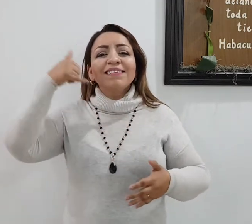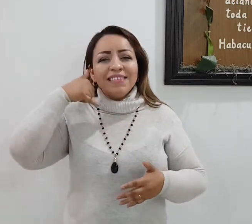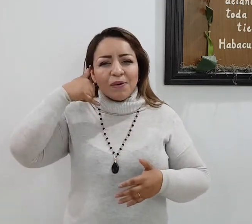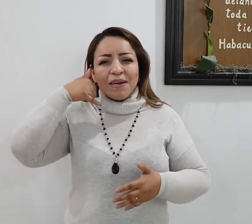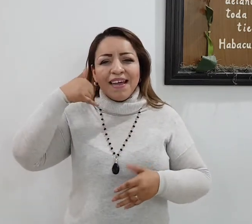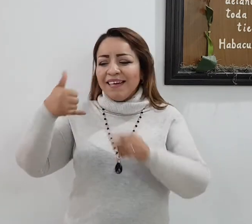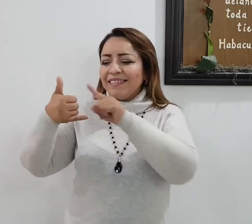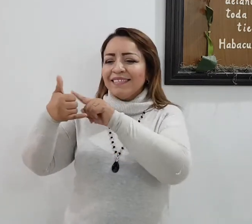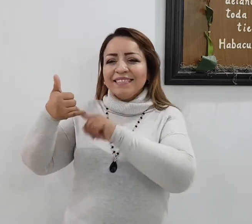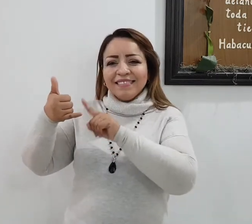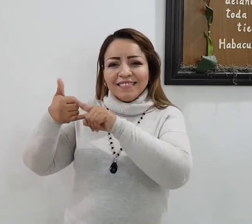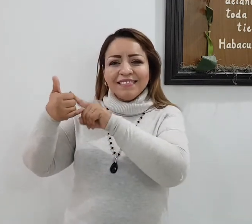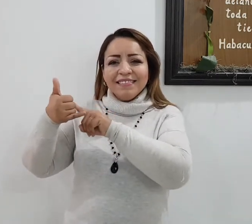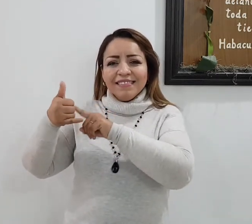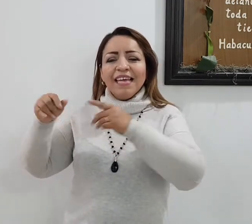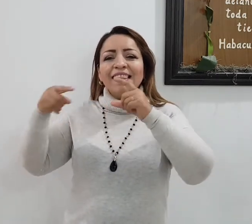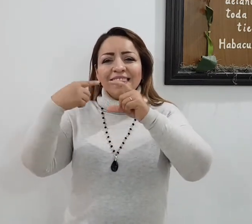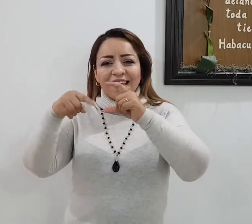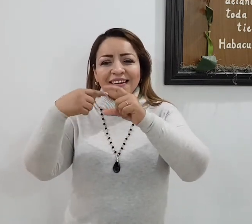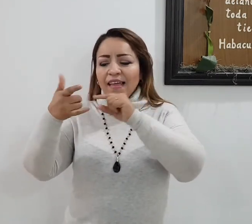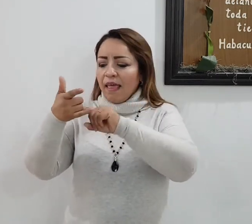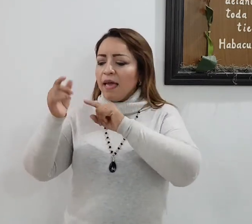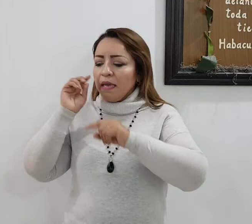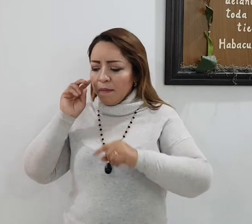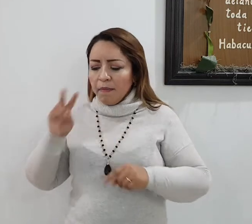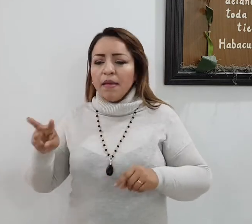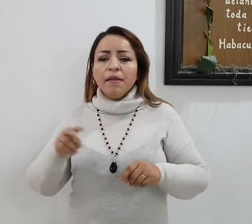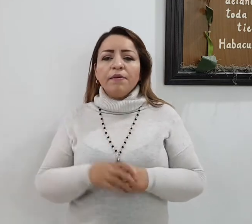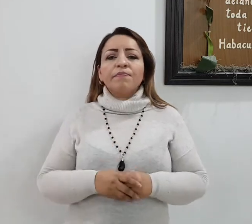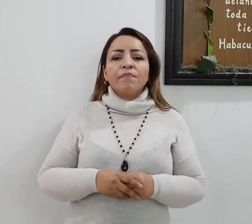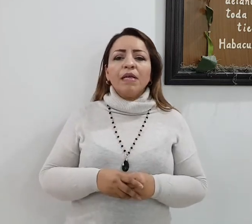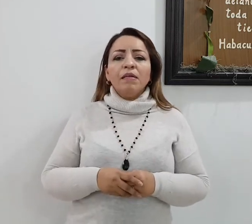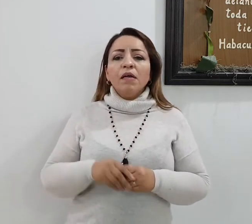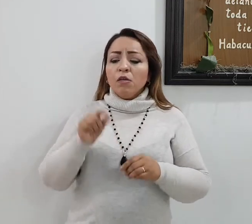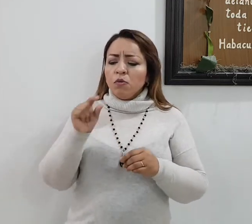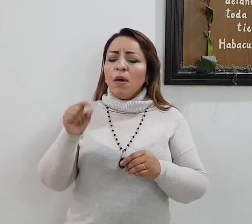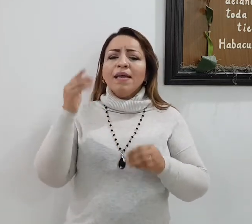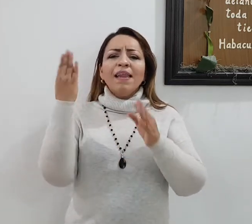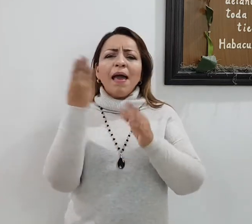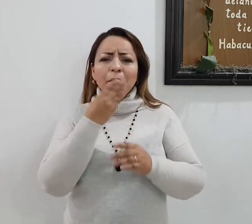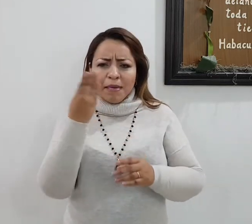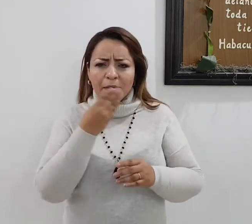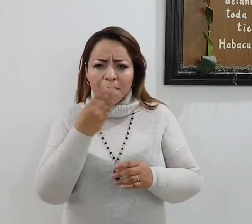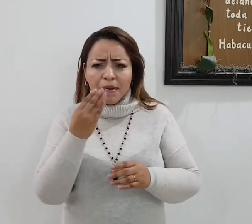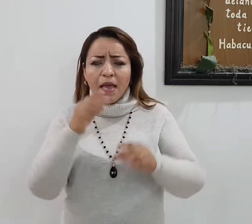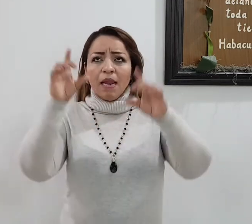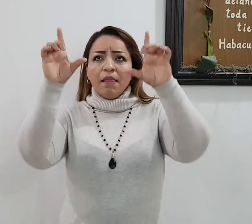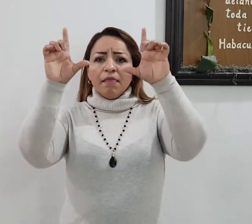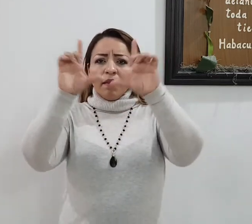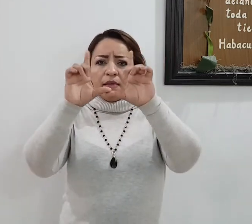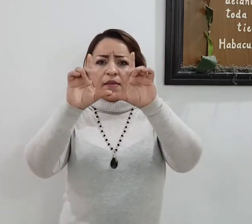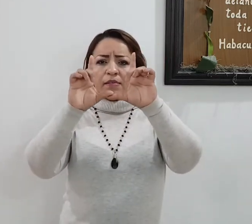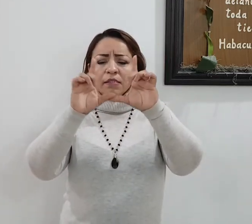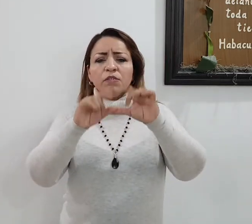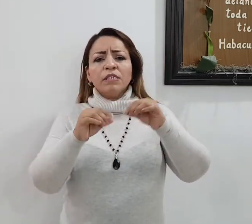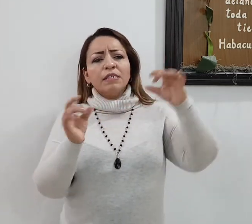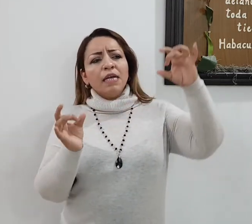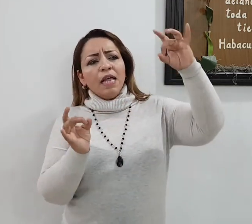en septiembre lee un libro que mencione un país al que quisieras viajar y no has podido, en